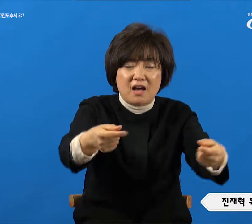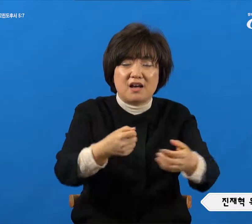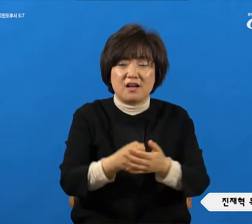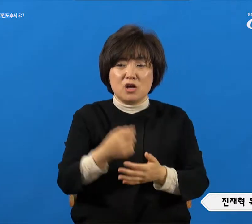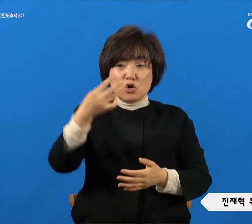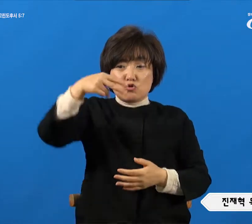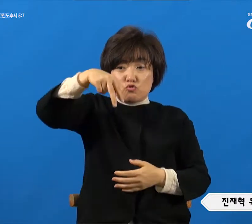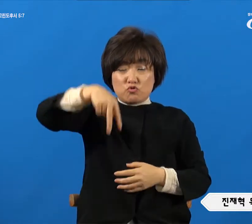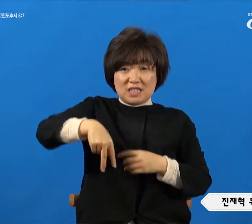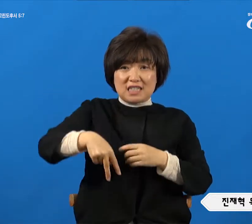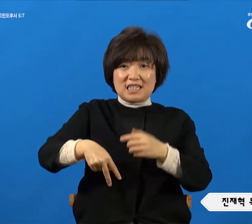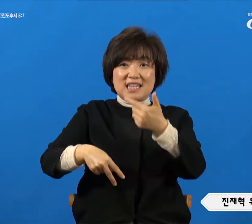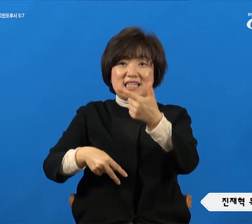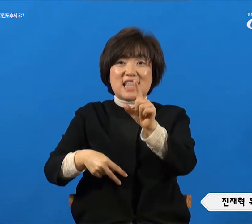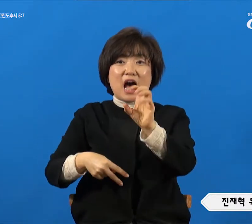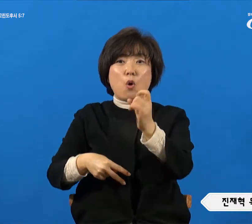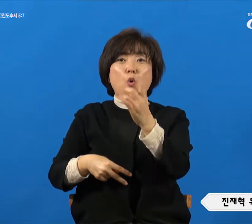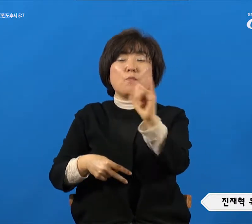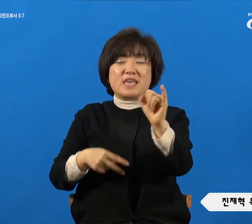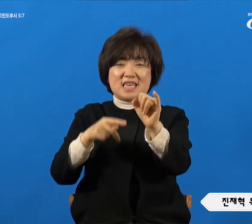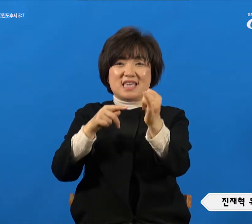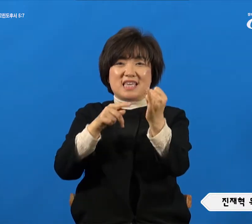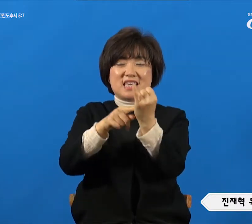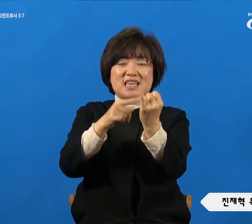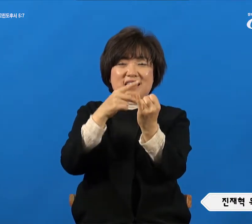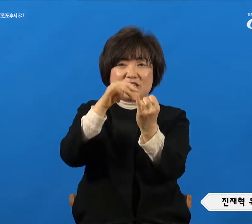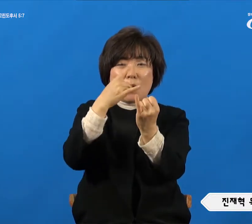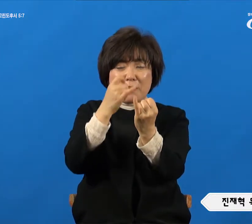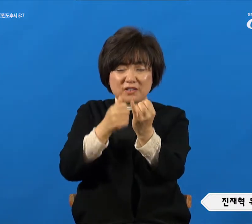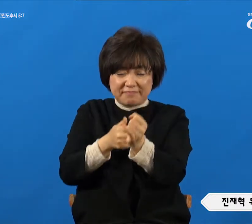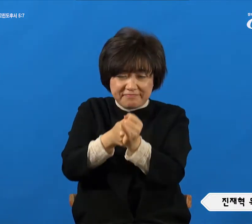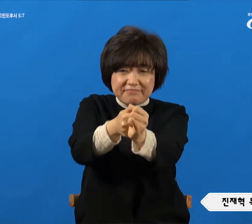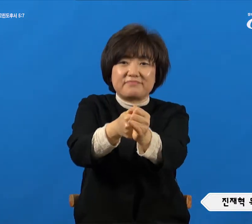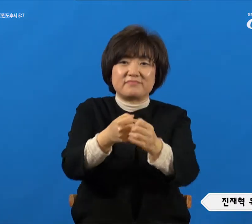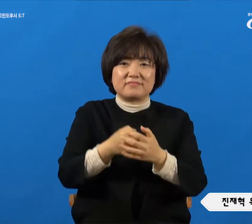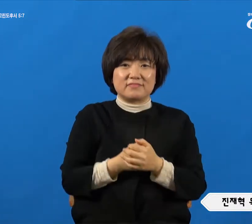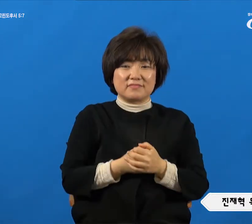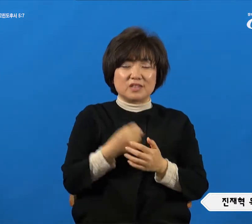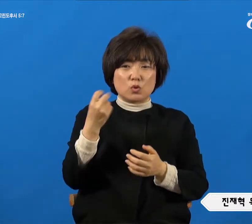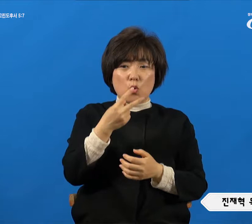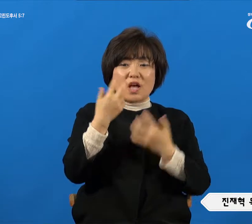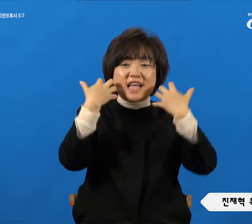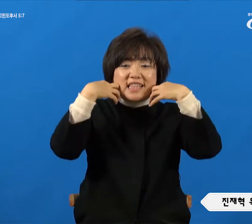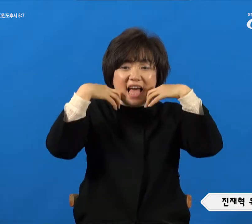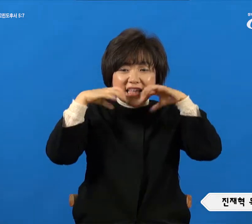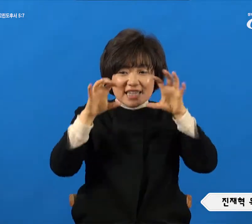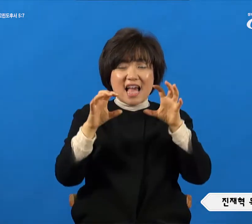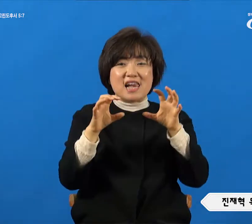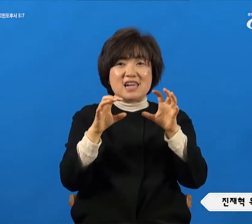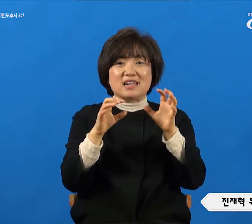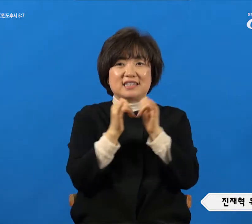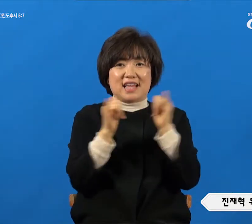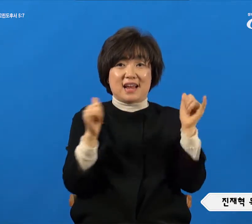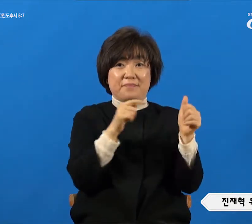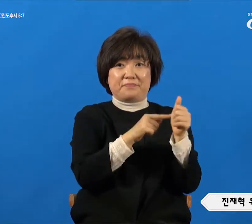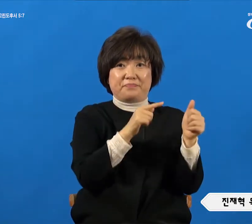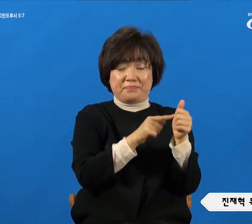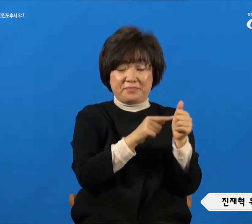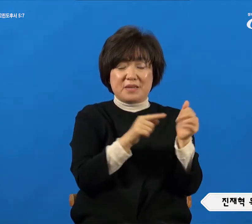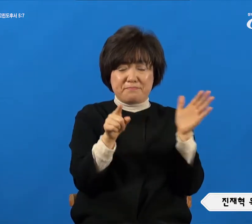쫓았습니다. 다니엘이 그렇게 사자굴에 들어갔고, 그의 세 친구가 그렇게 믿음으로 풀무불 가운데